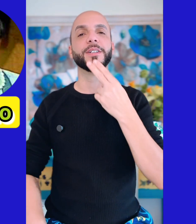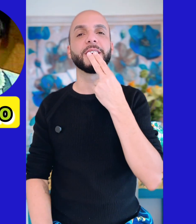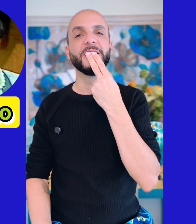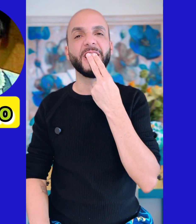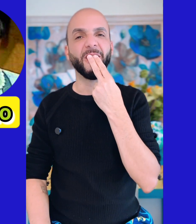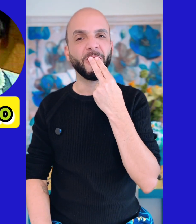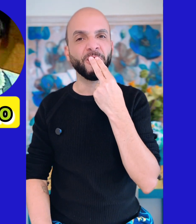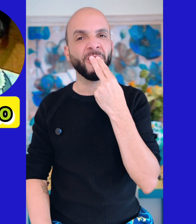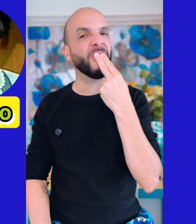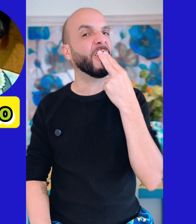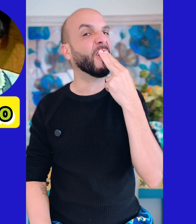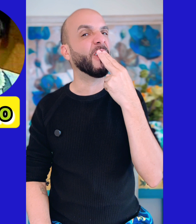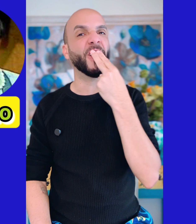aqui, né?